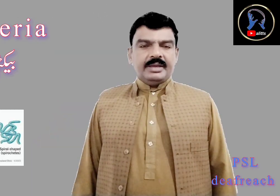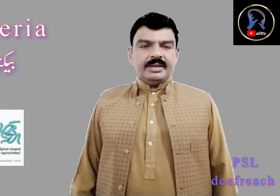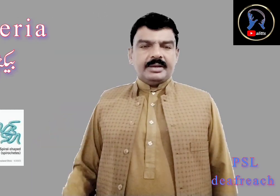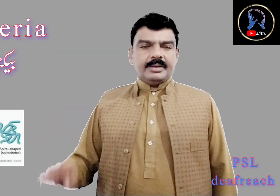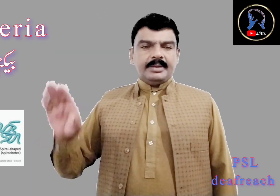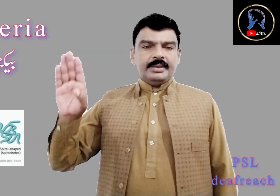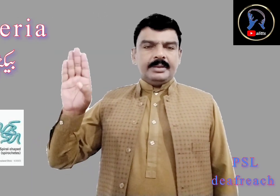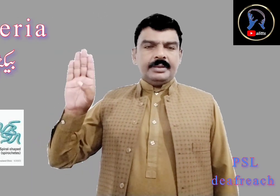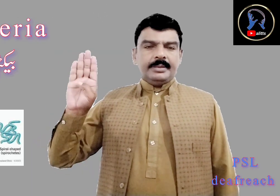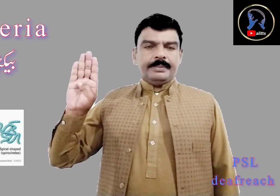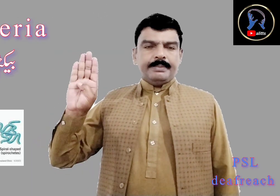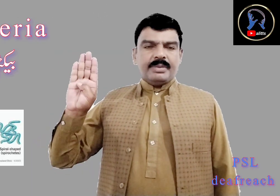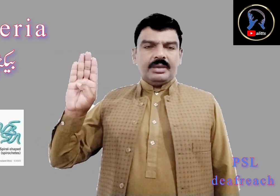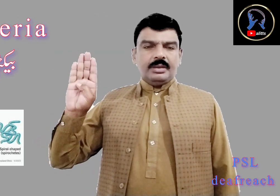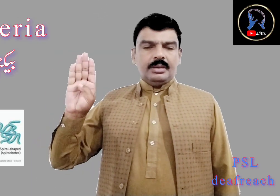बैक्टीरिया बी